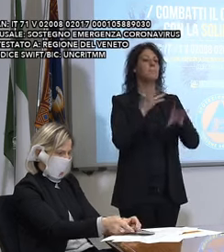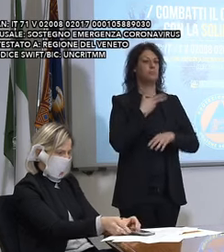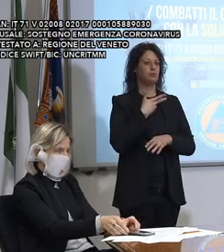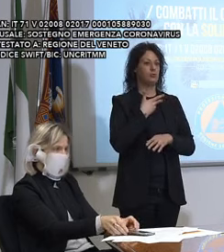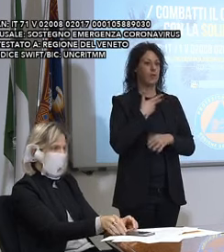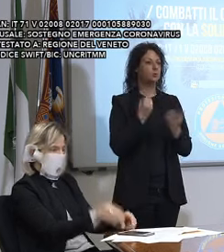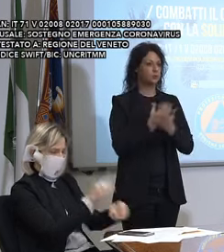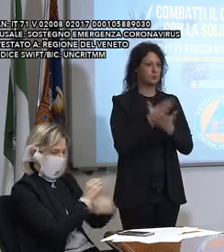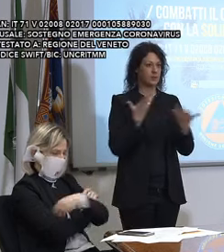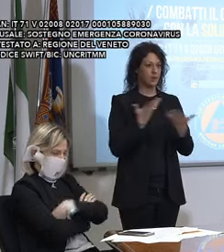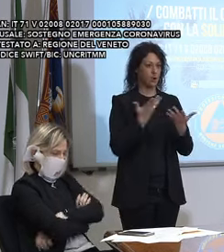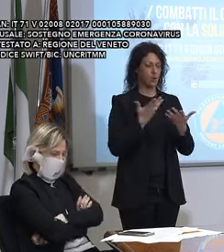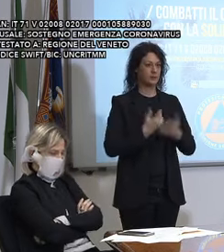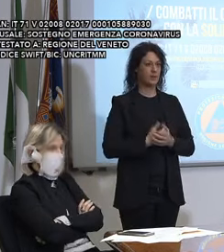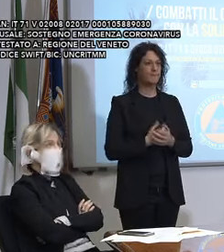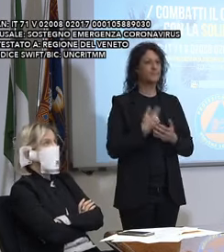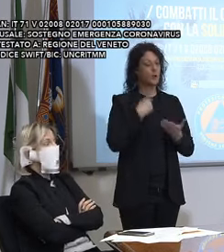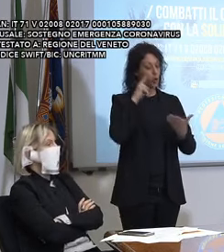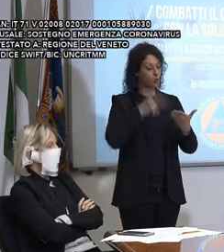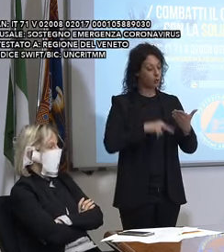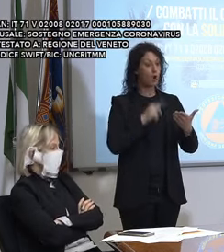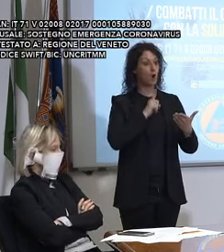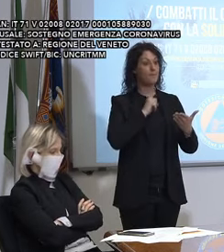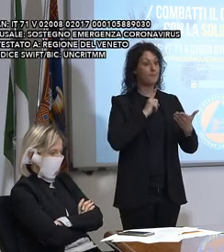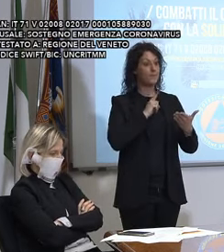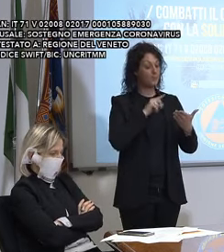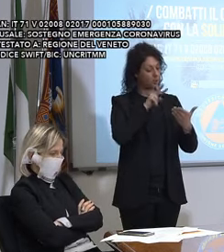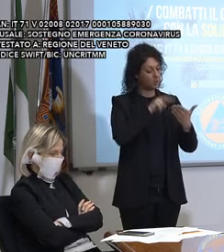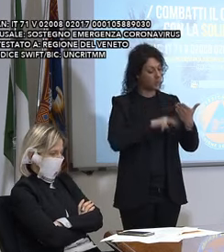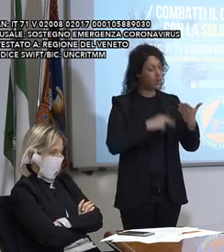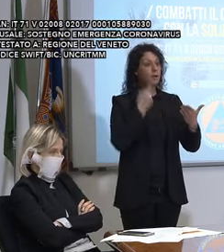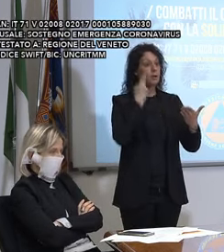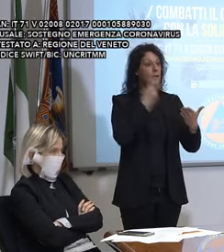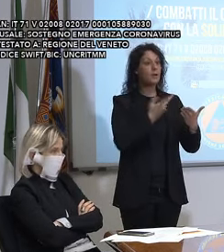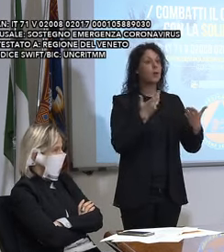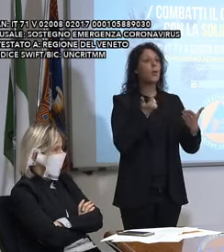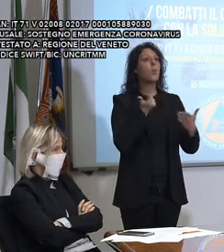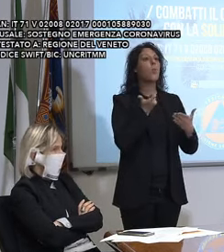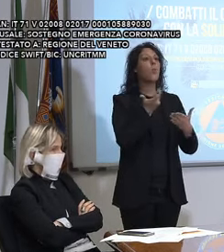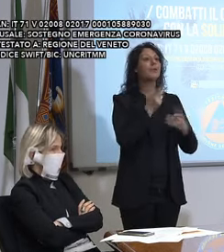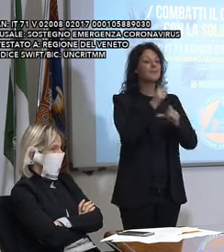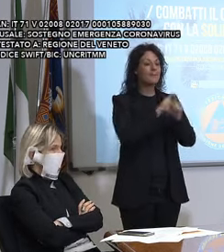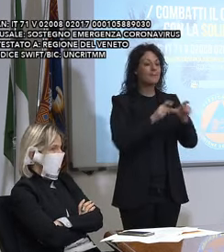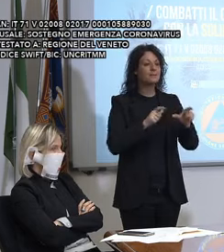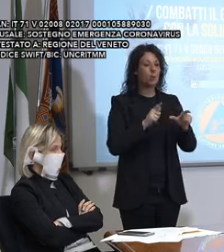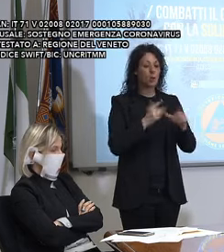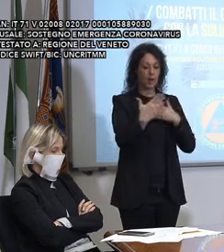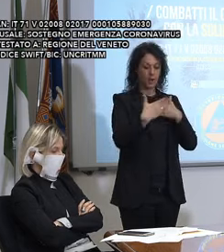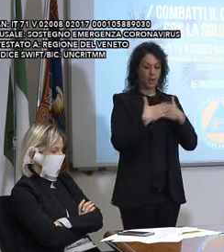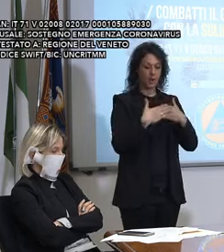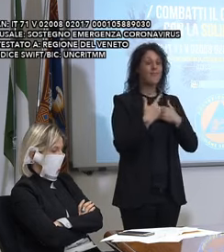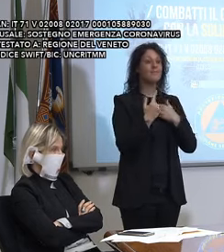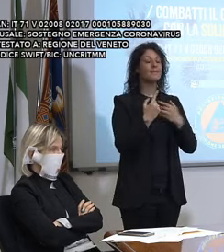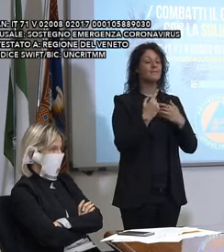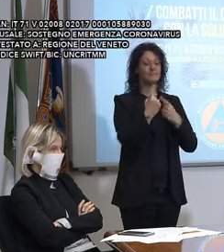accade? Accade che andando a vedere il mio Bluetooth si vede quante persone sono arrivate a 2 metri da me e ci sono state per un quarto